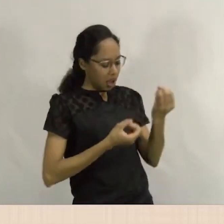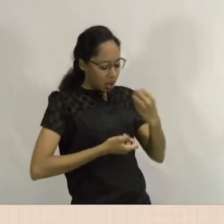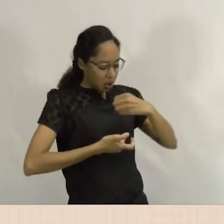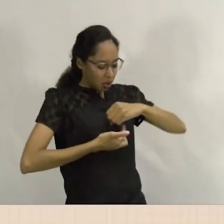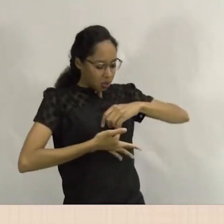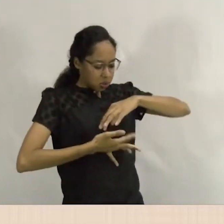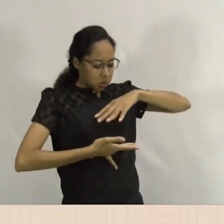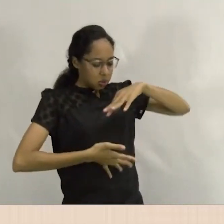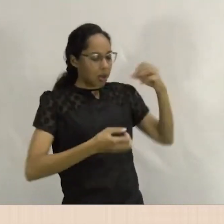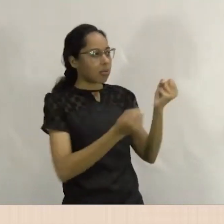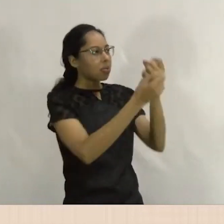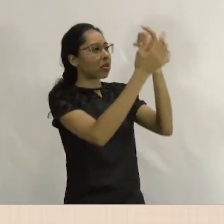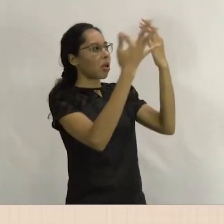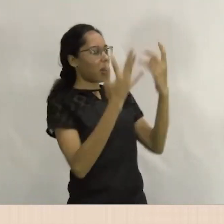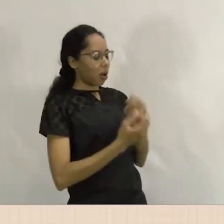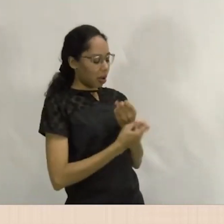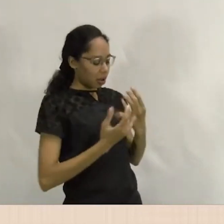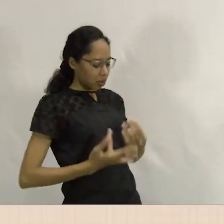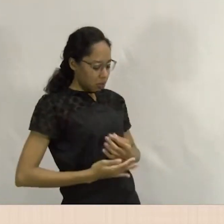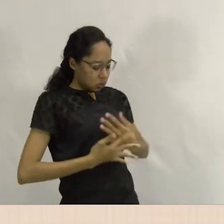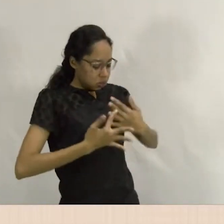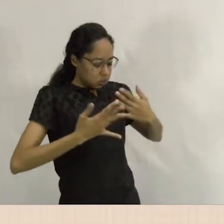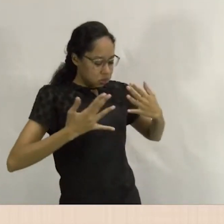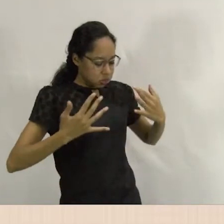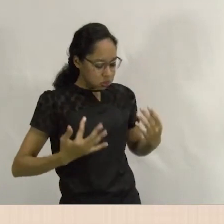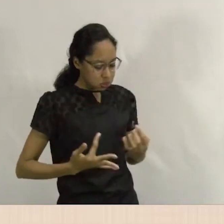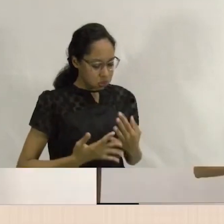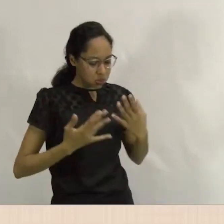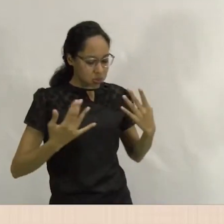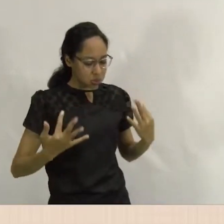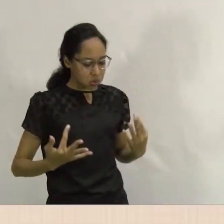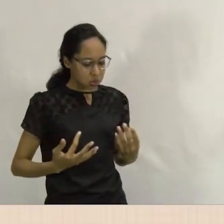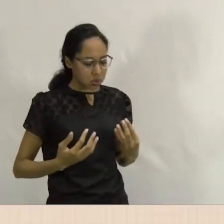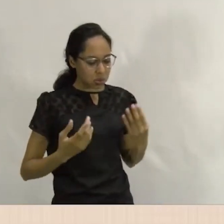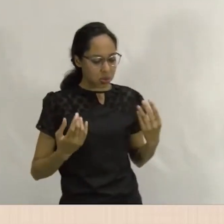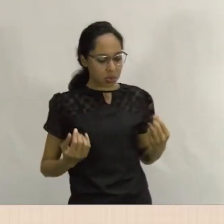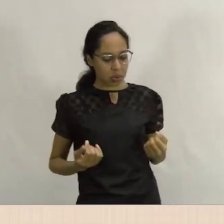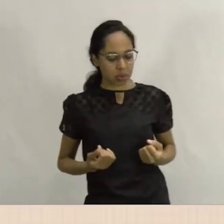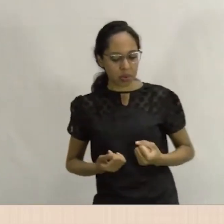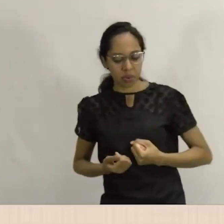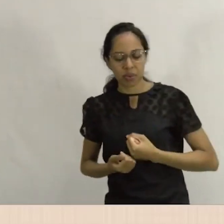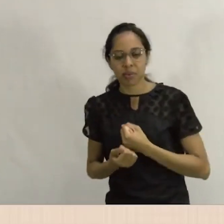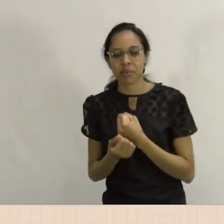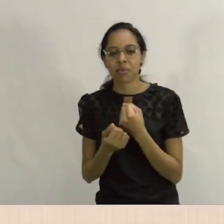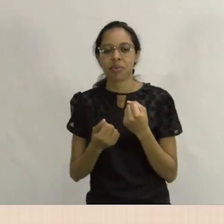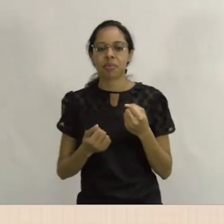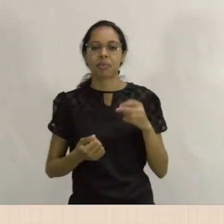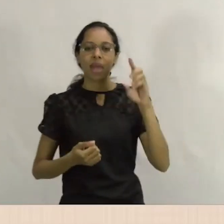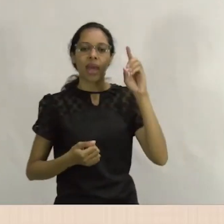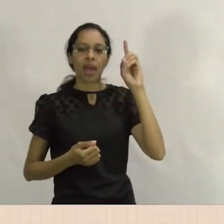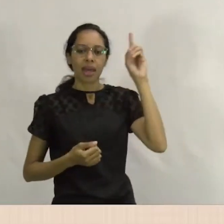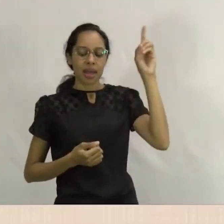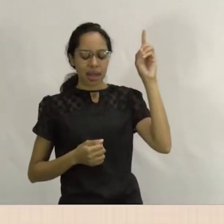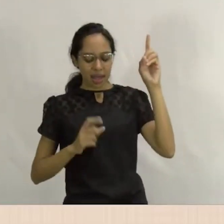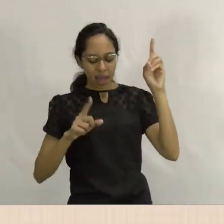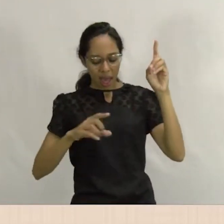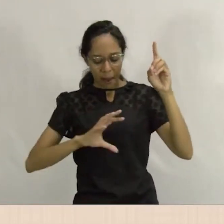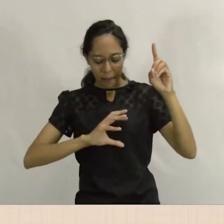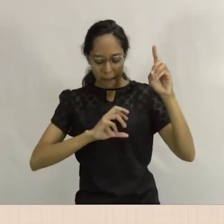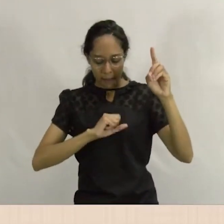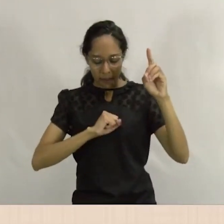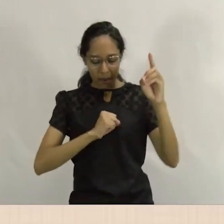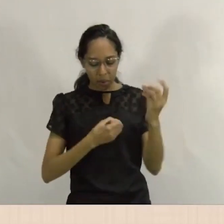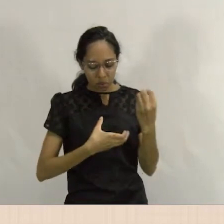glória de Deus e com a essência de Deus. Deus é amor. Irmão, nós estamos